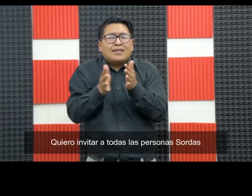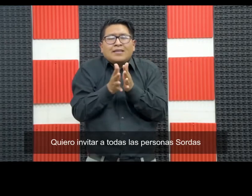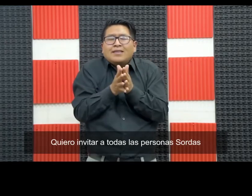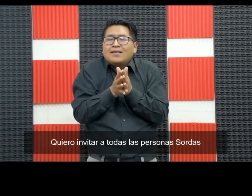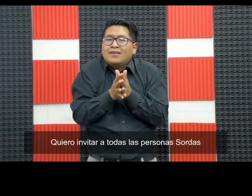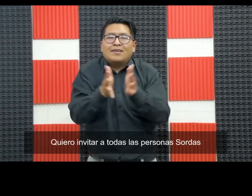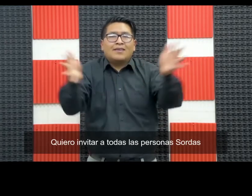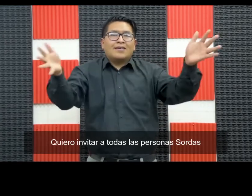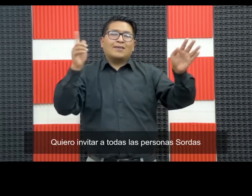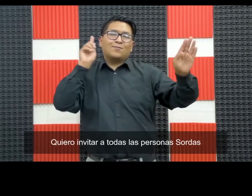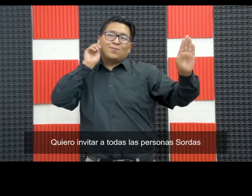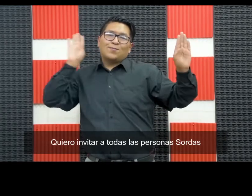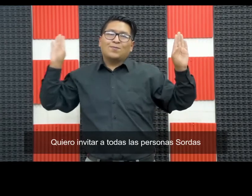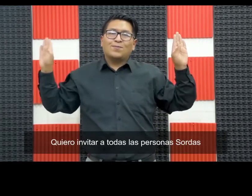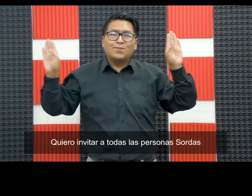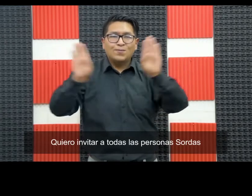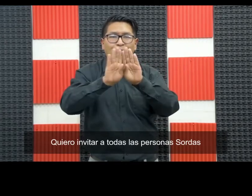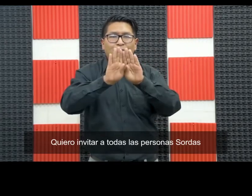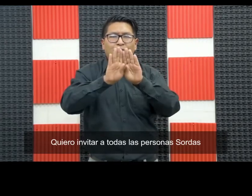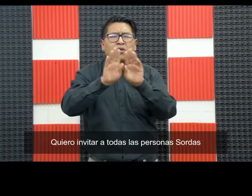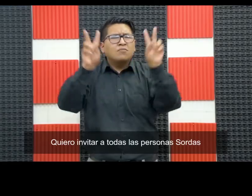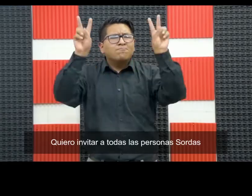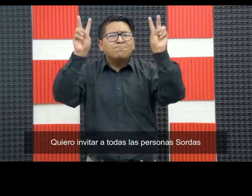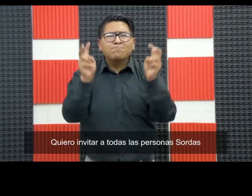derechos humanos.